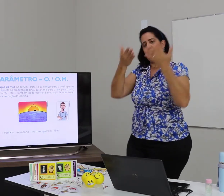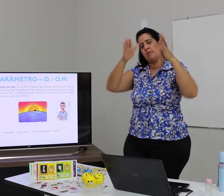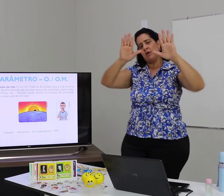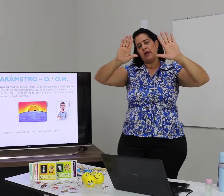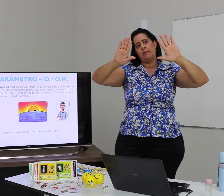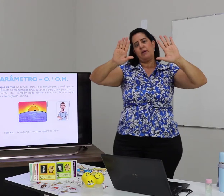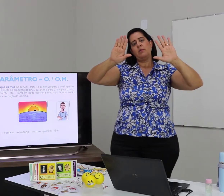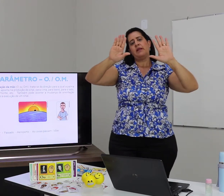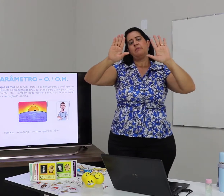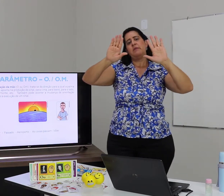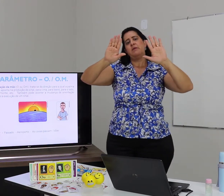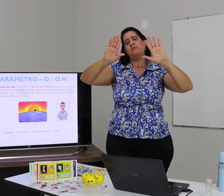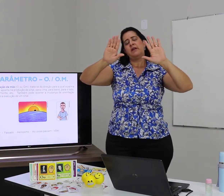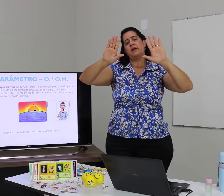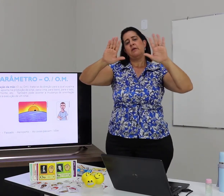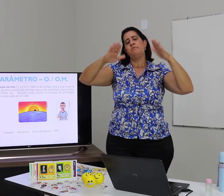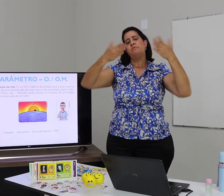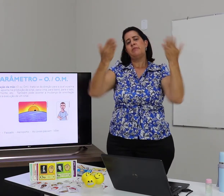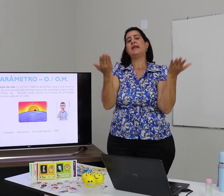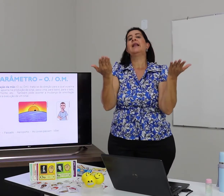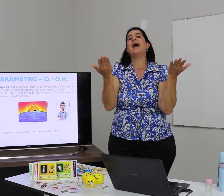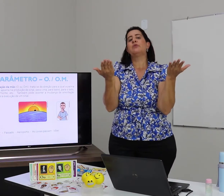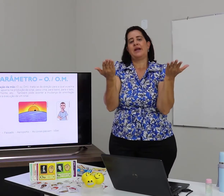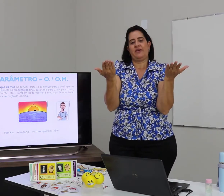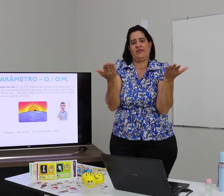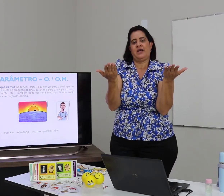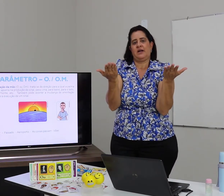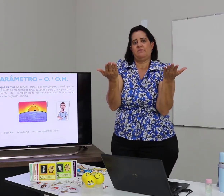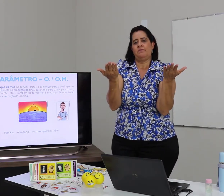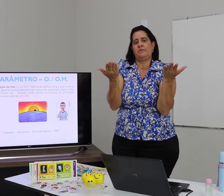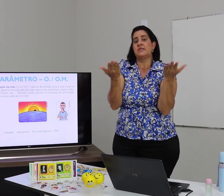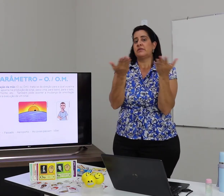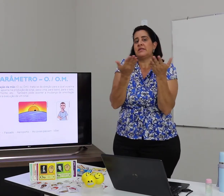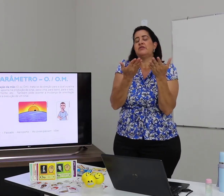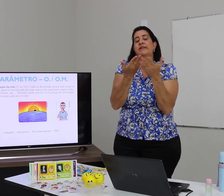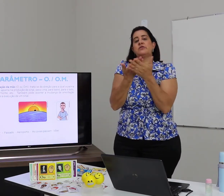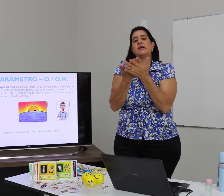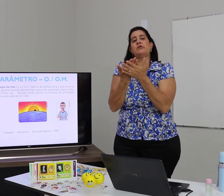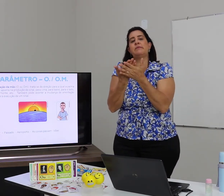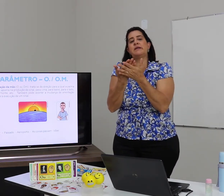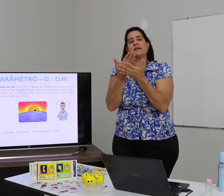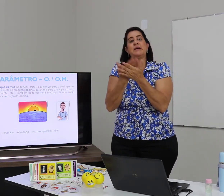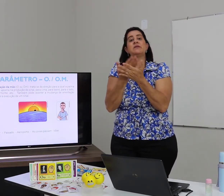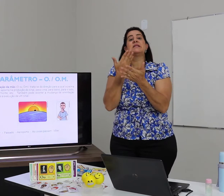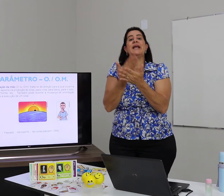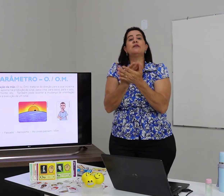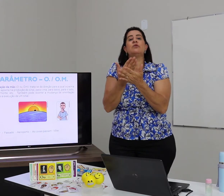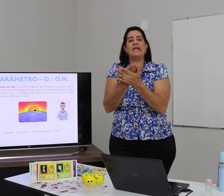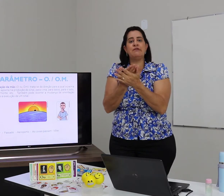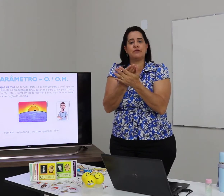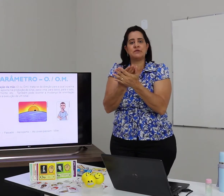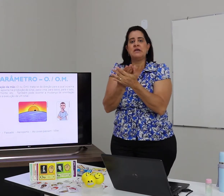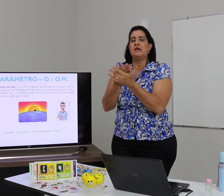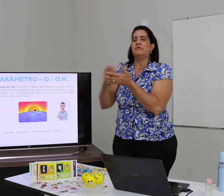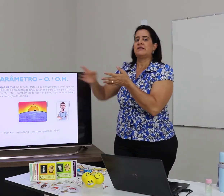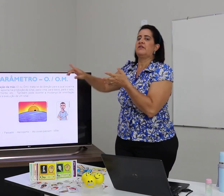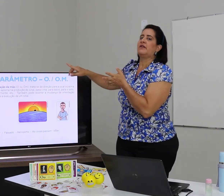forma com que a palma da minha mão fica. Para que lado ela fica? Se você estiver estudando Libras, apenas lendo livros, você vai ver que é